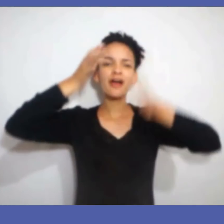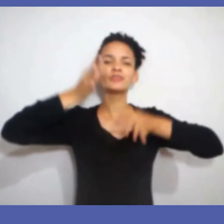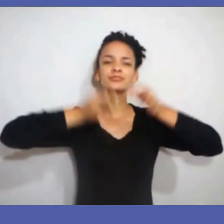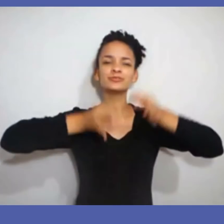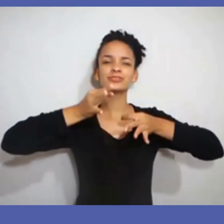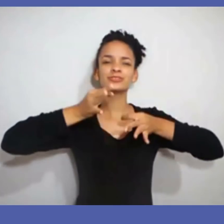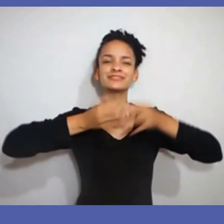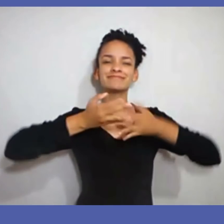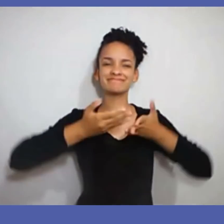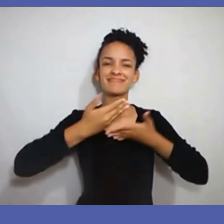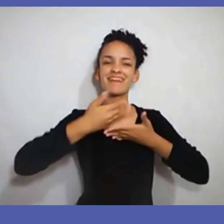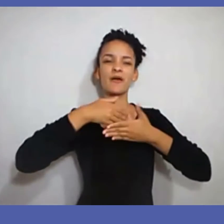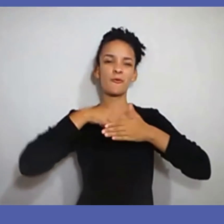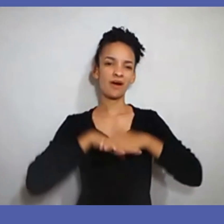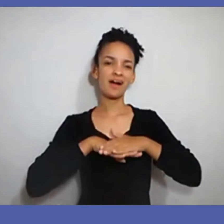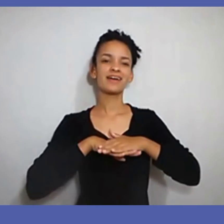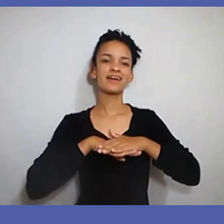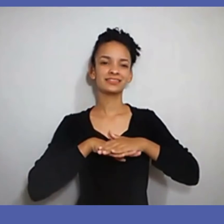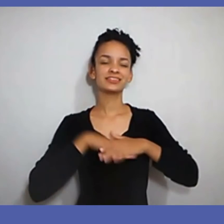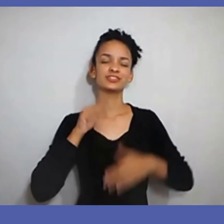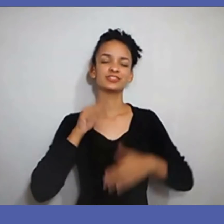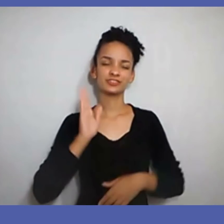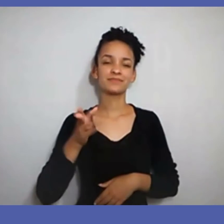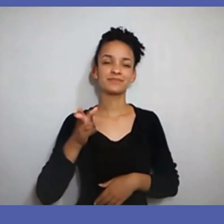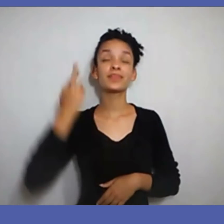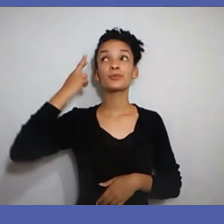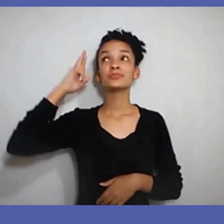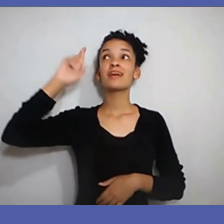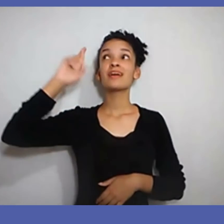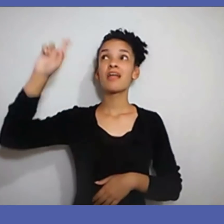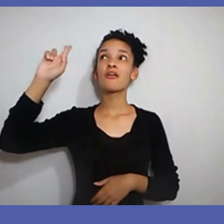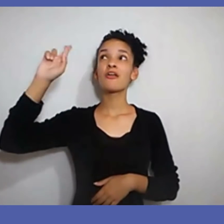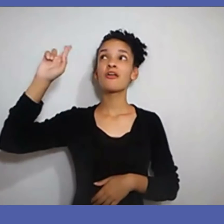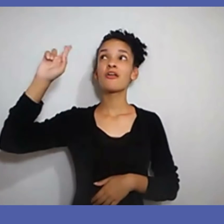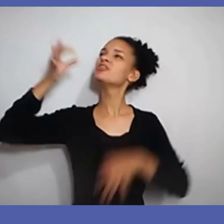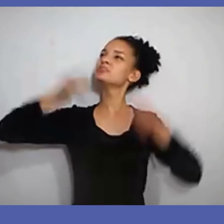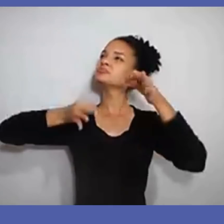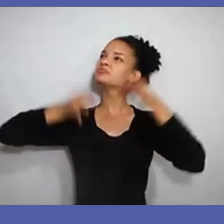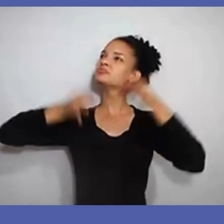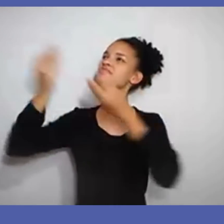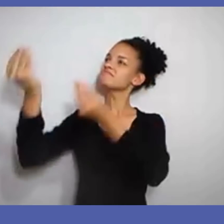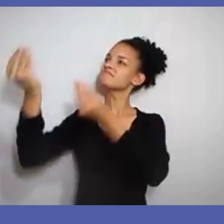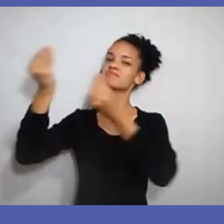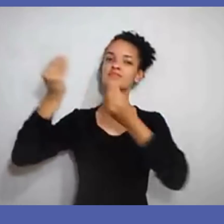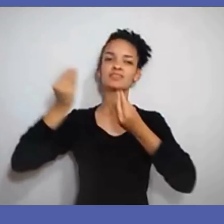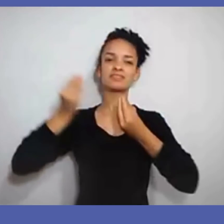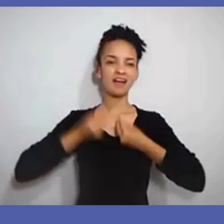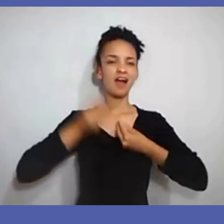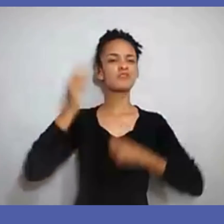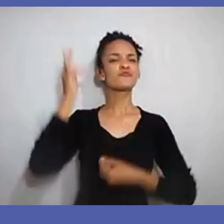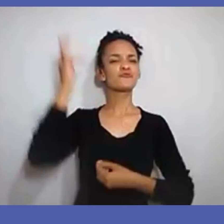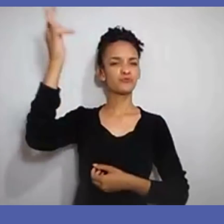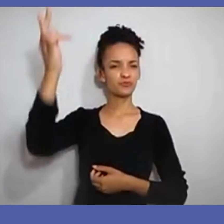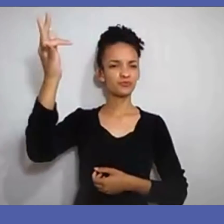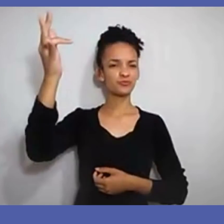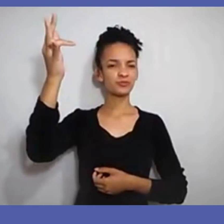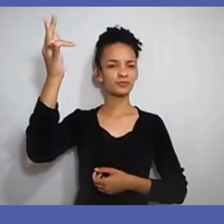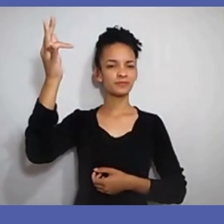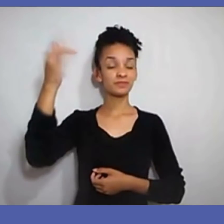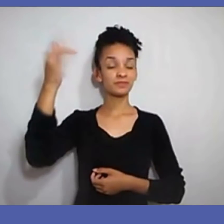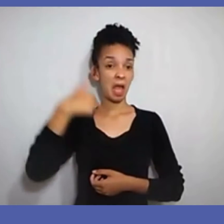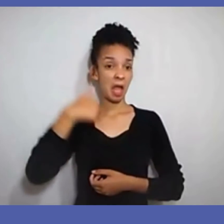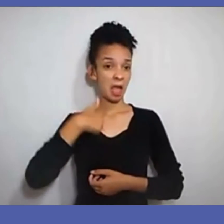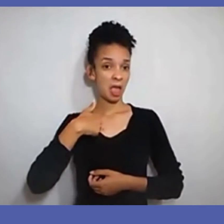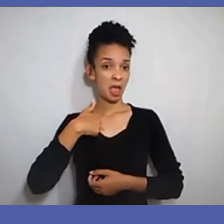o Senhor reto juiz me dará naquele dia, e não somente a mim, mas também